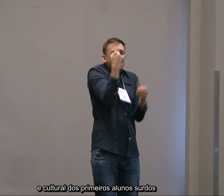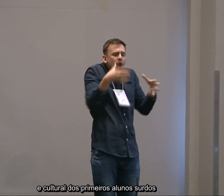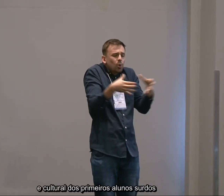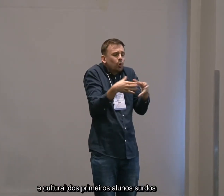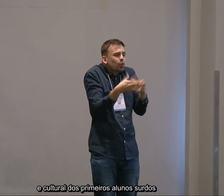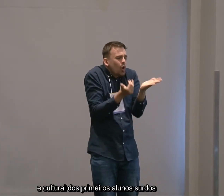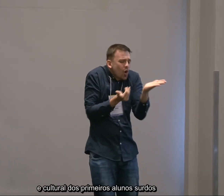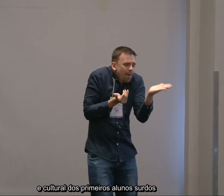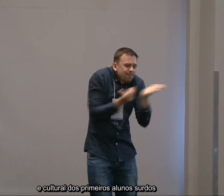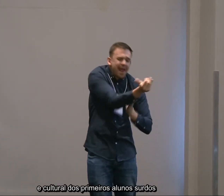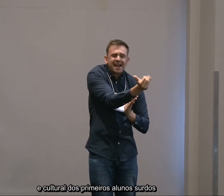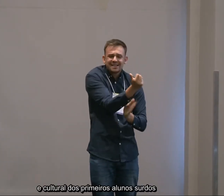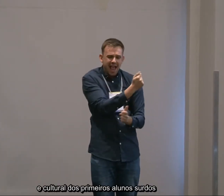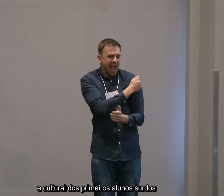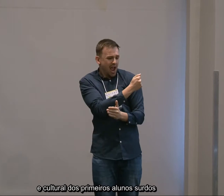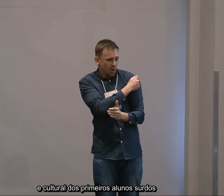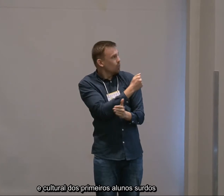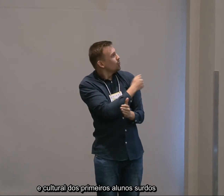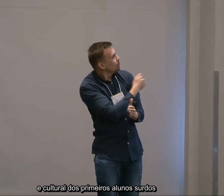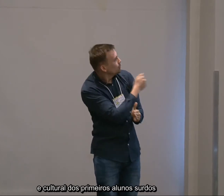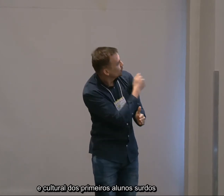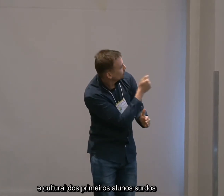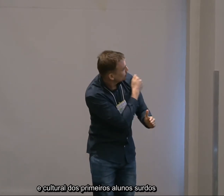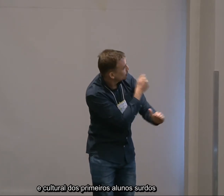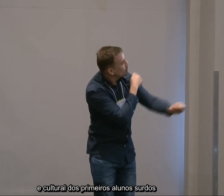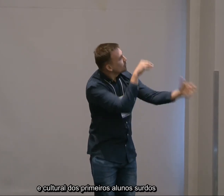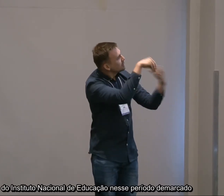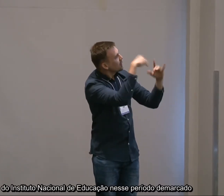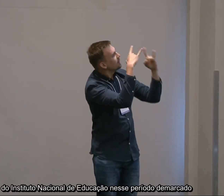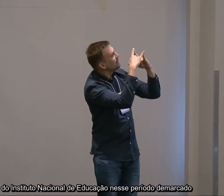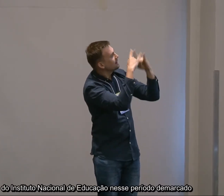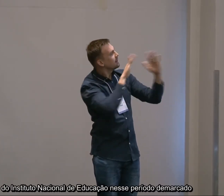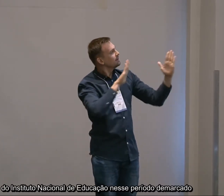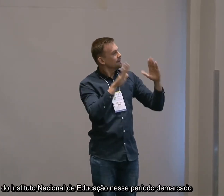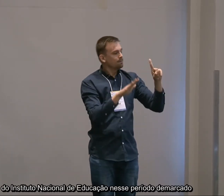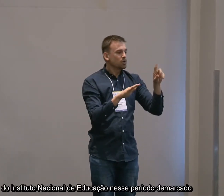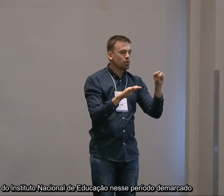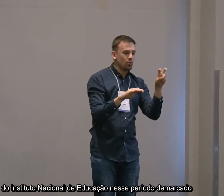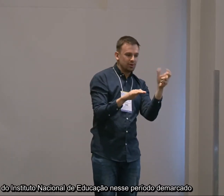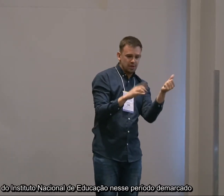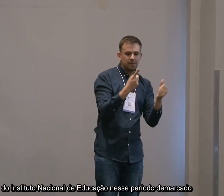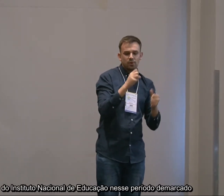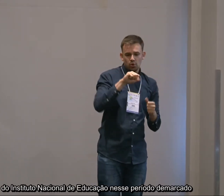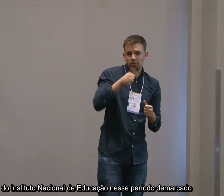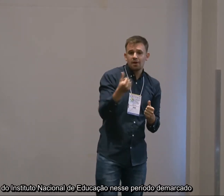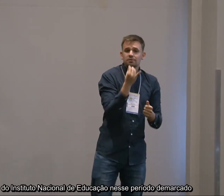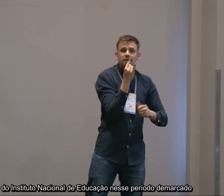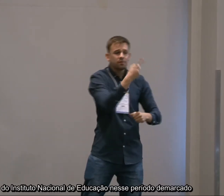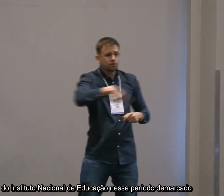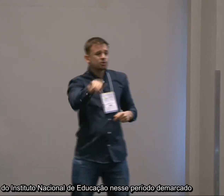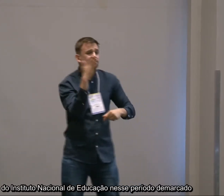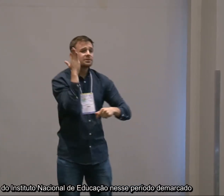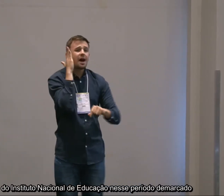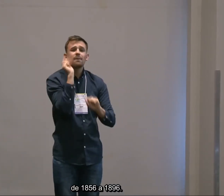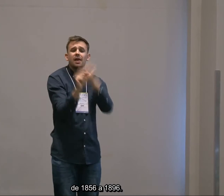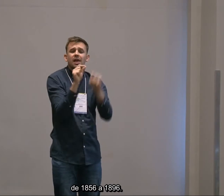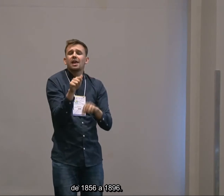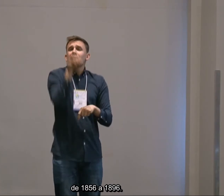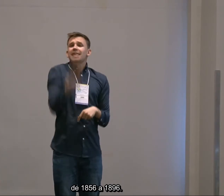dos primeiros alunos surdos do Instituto Nacional de Educação nesse período demarcado de 1856